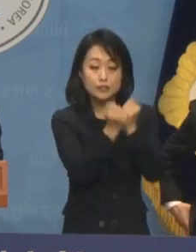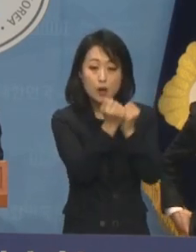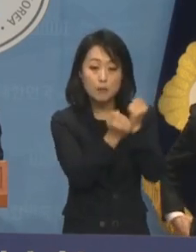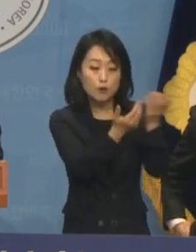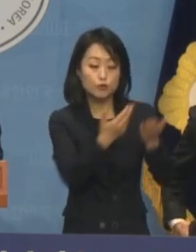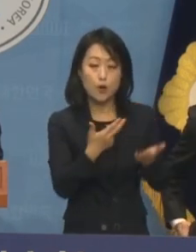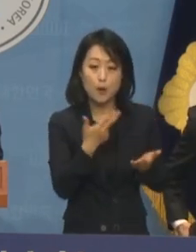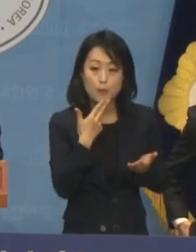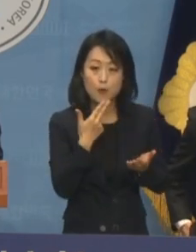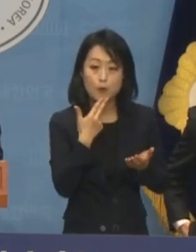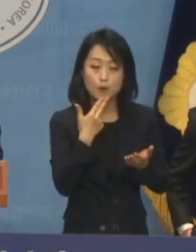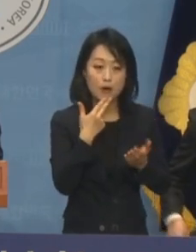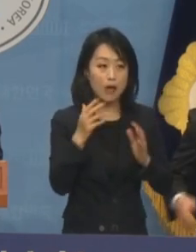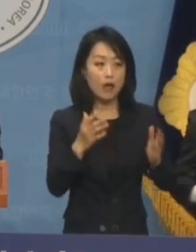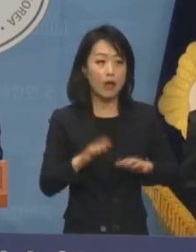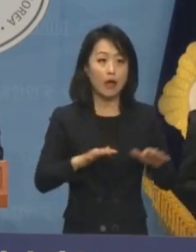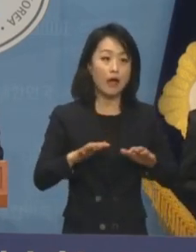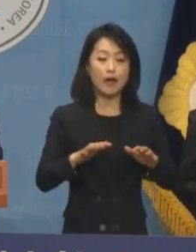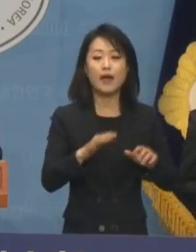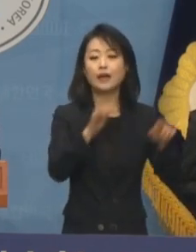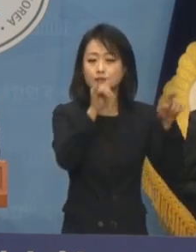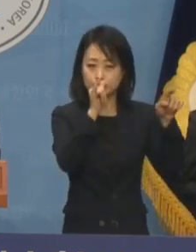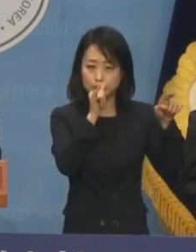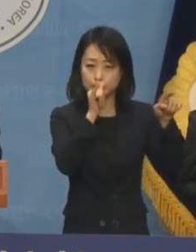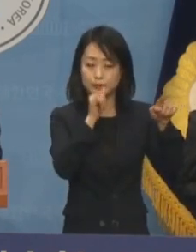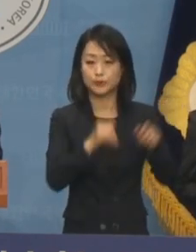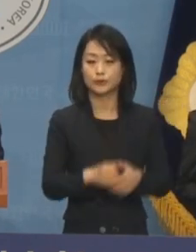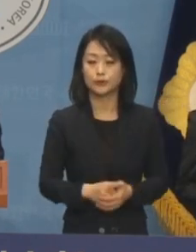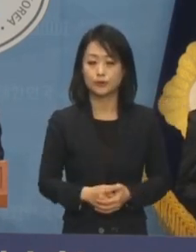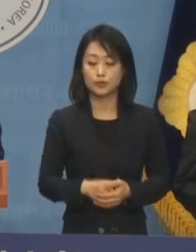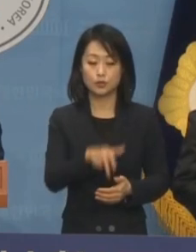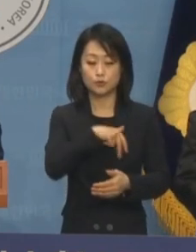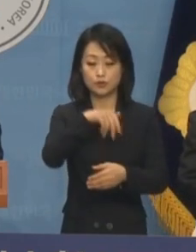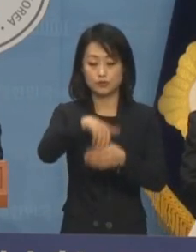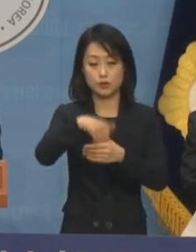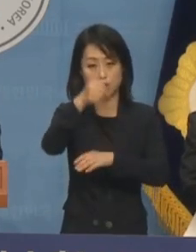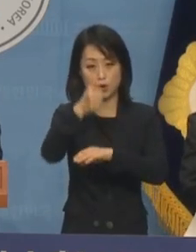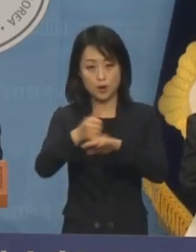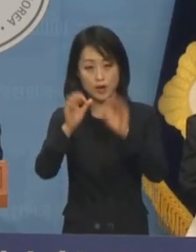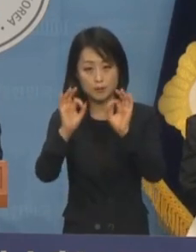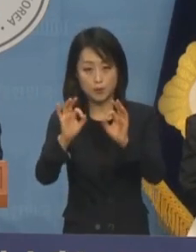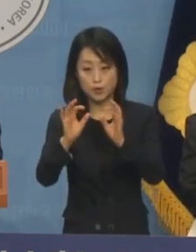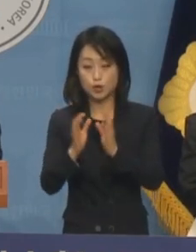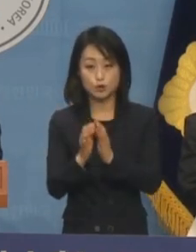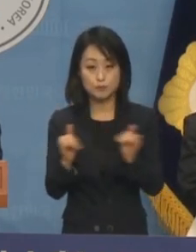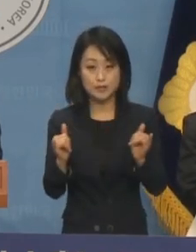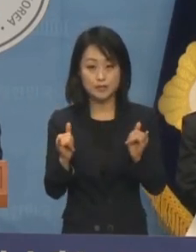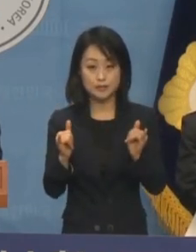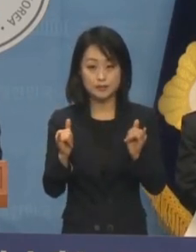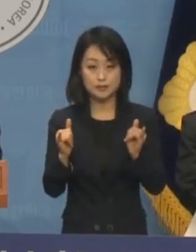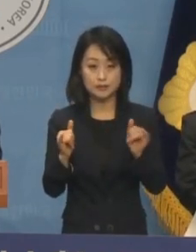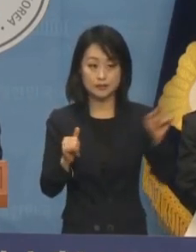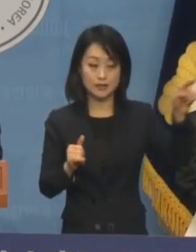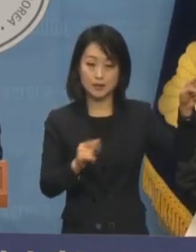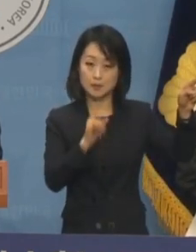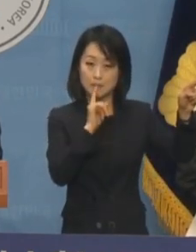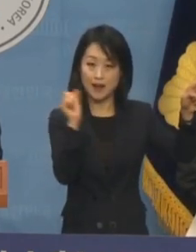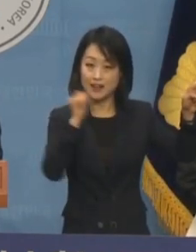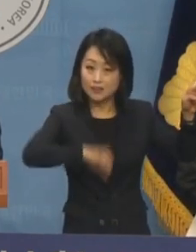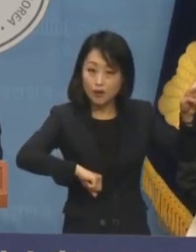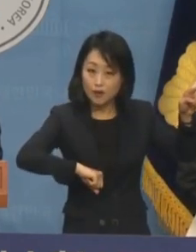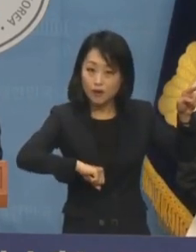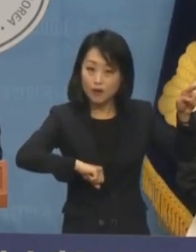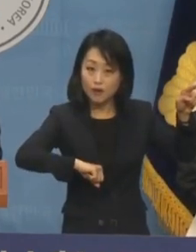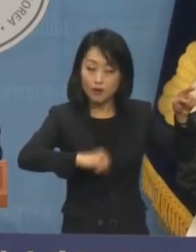없이 우왕좌왕하고 있습니다. 총선 결과 국민은 민의를 거스리고